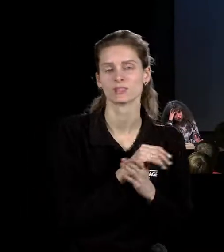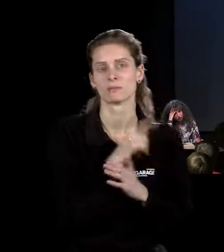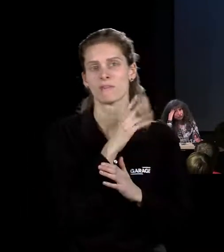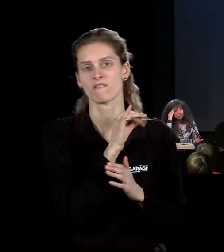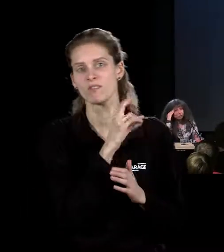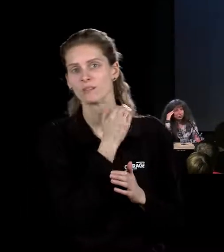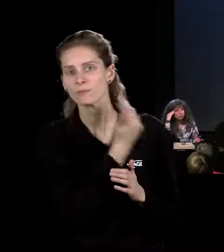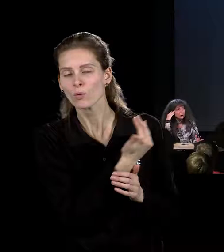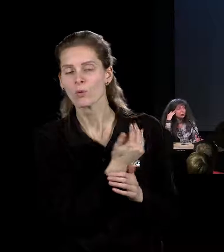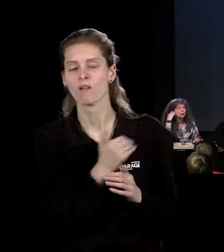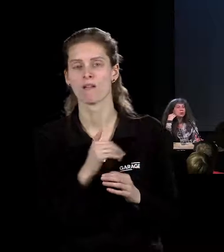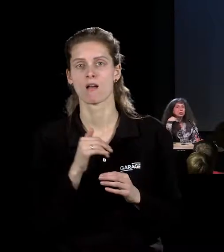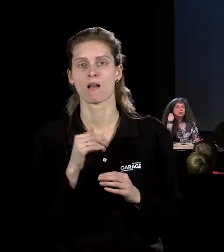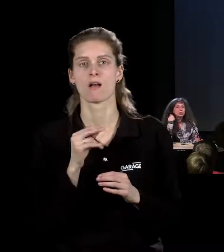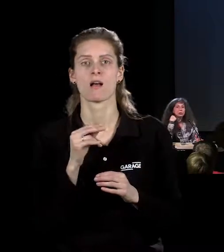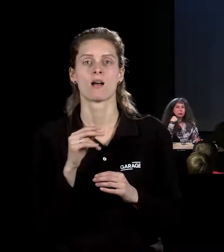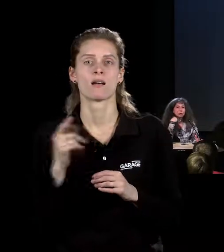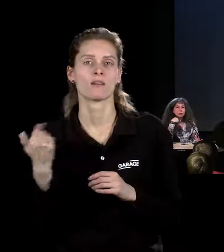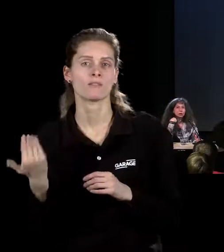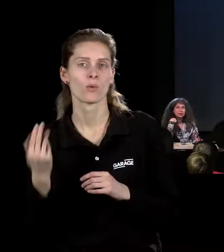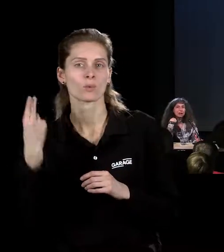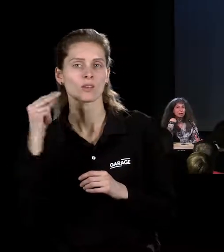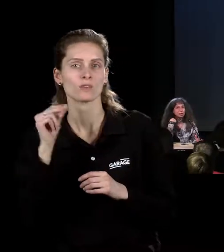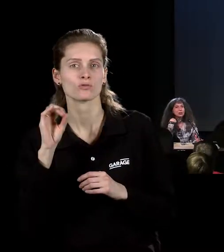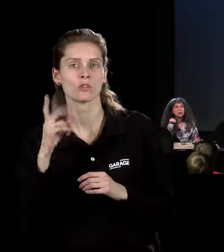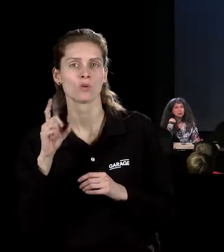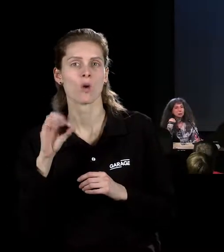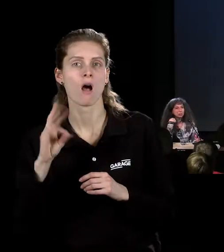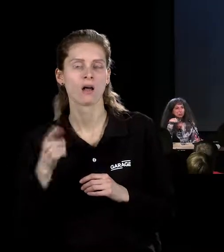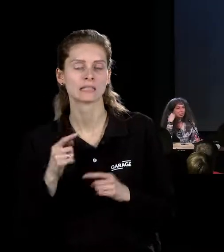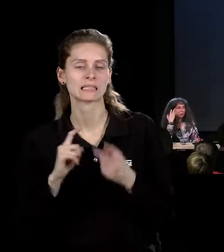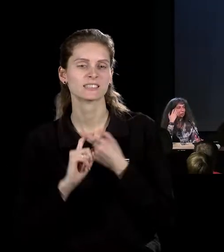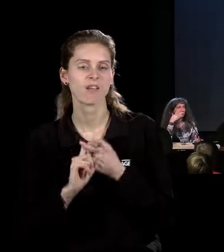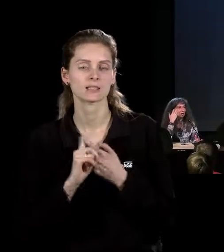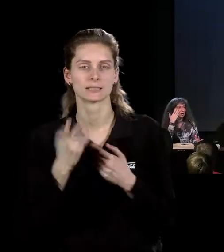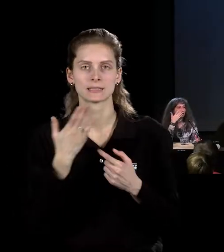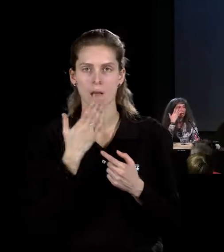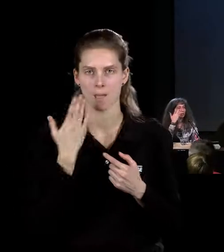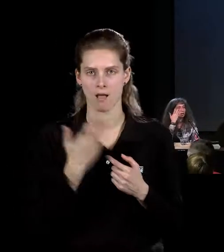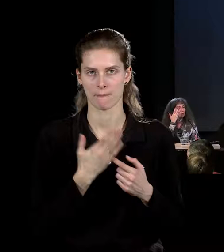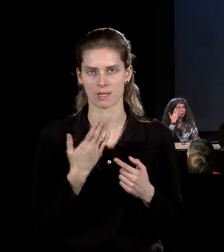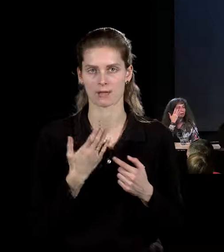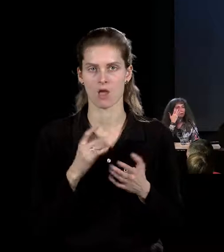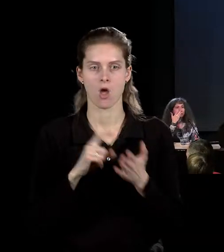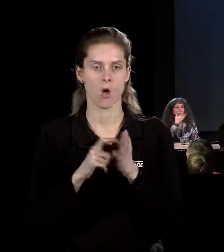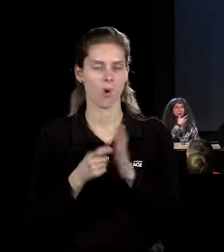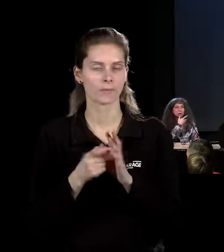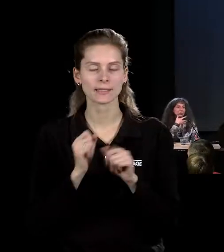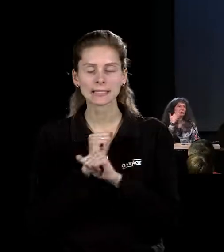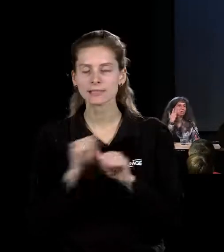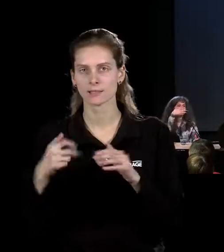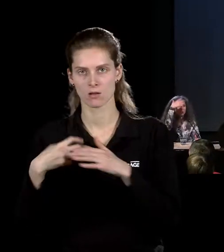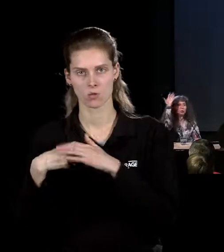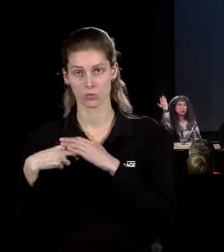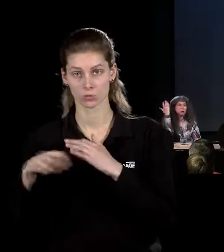акционистов, и в варианте этого Джань Хуаня, это искусство, которое еще связано с токсильностью и запахами. И вот эта комната, из которой нельзя было уйти, в которой был